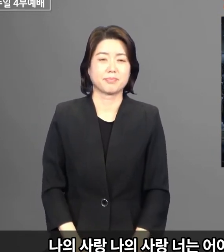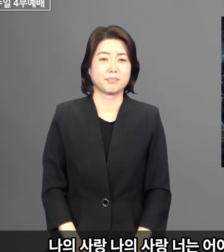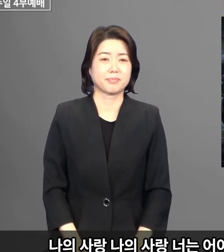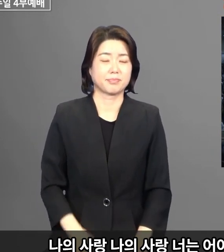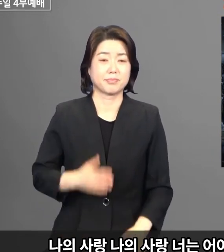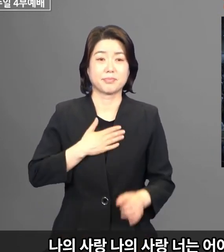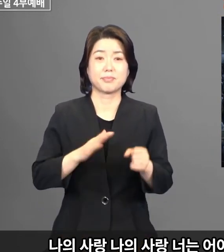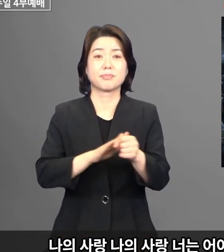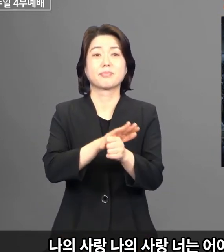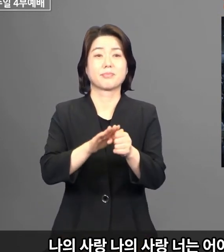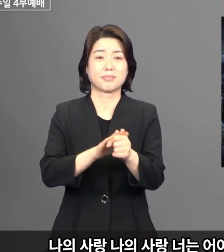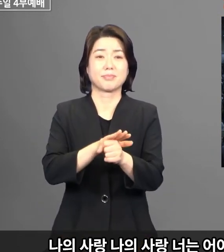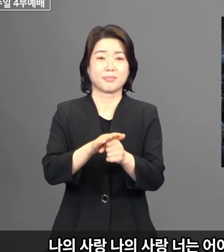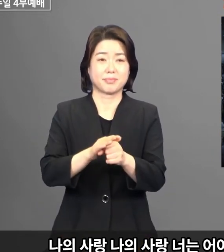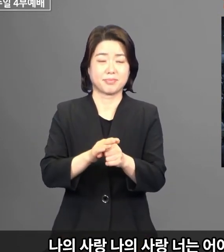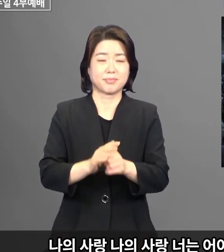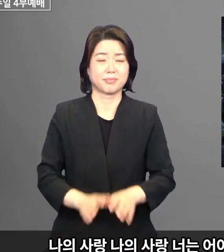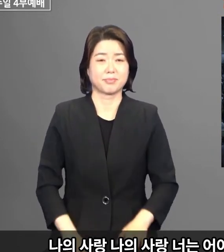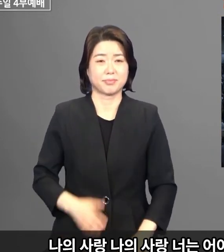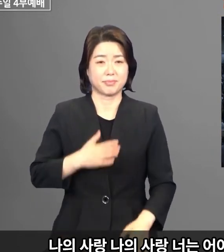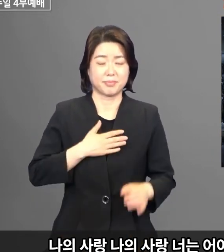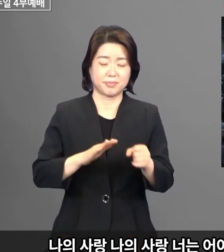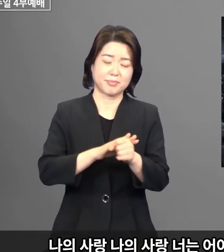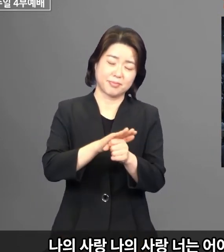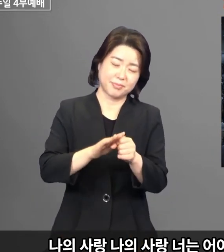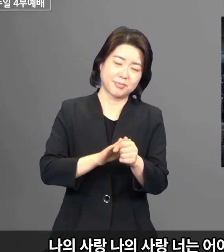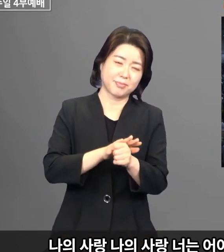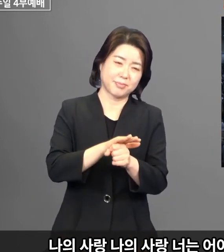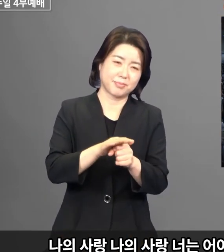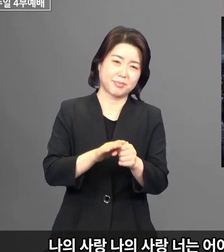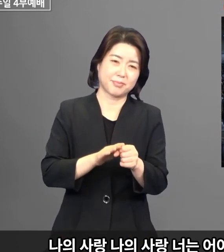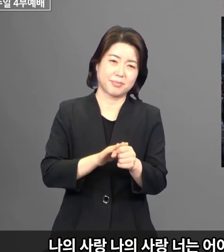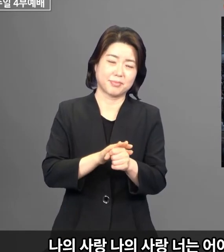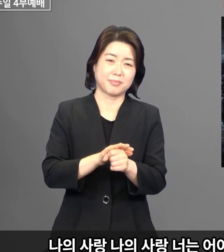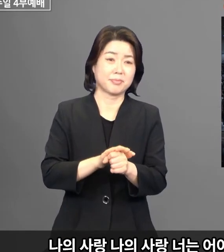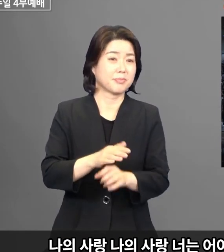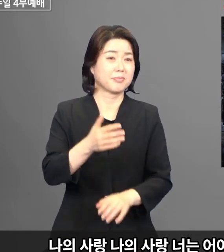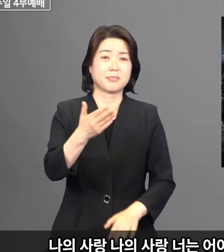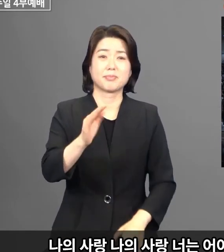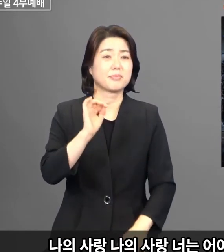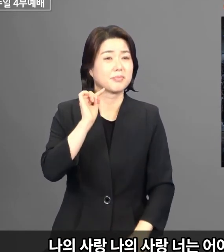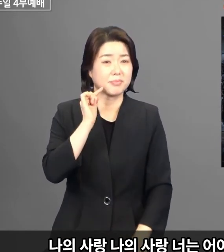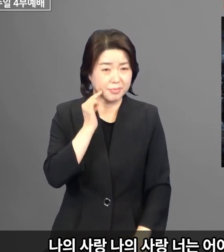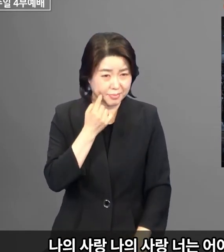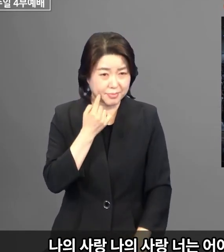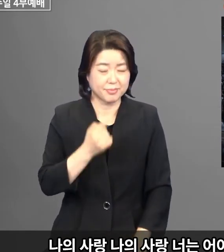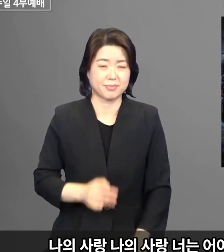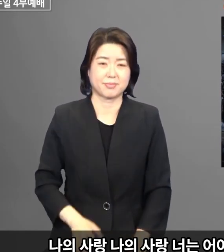나의 사랑, 나의 사랑, 너는 어여쁘고